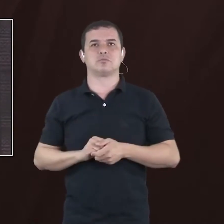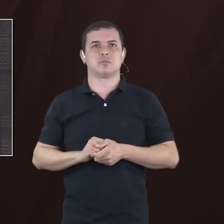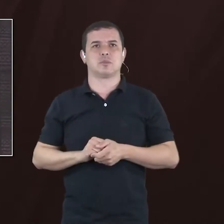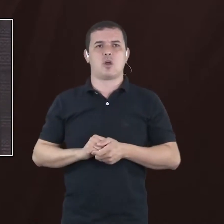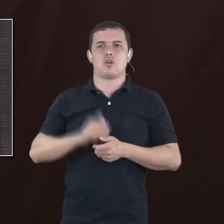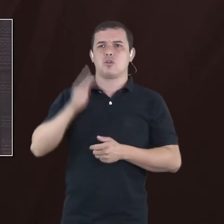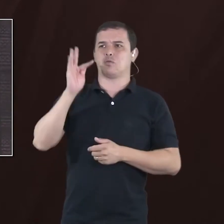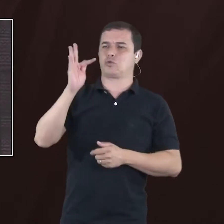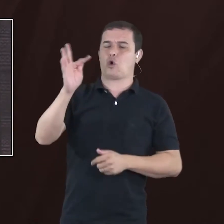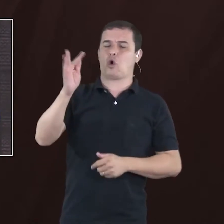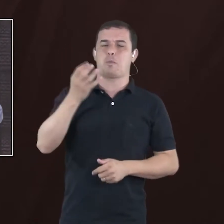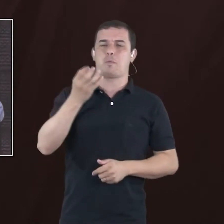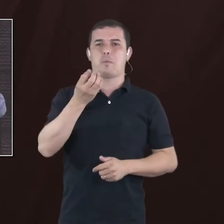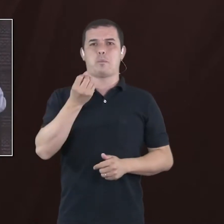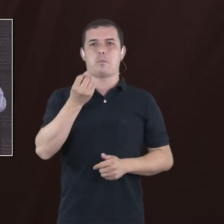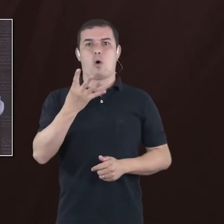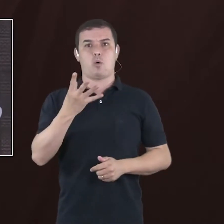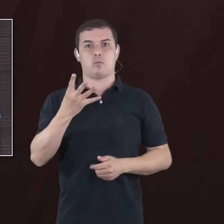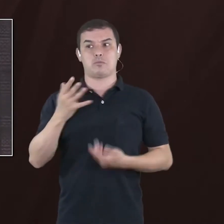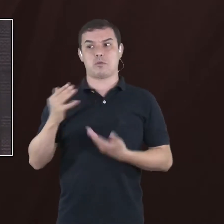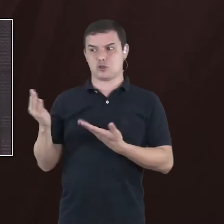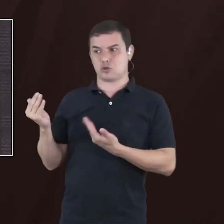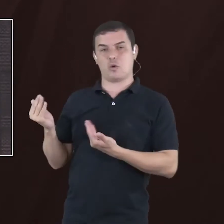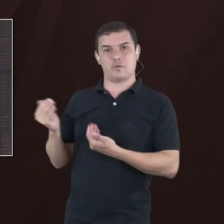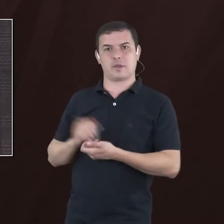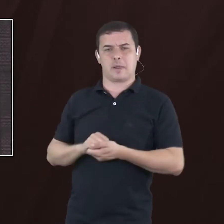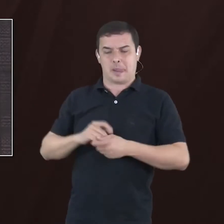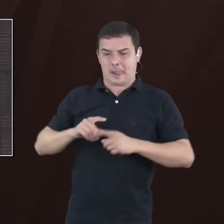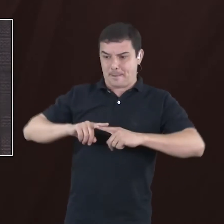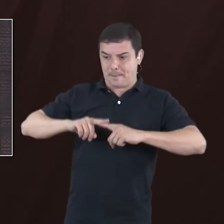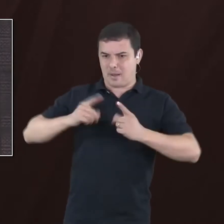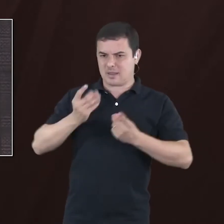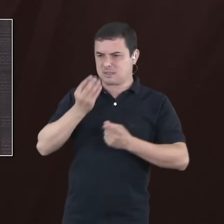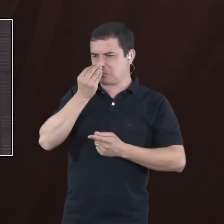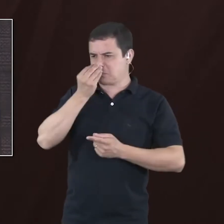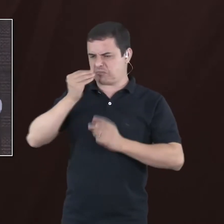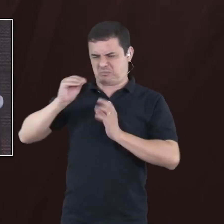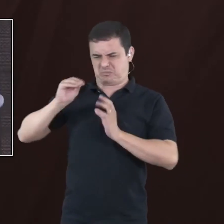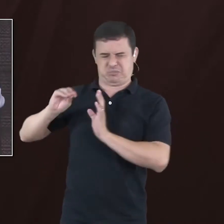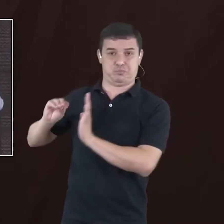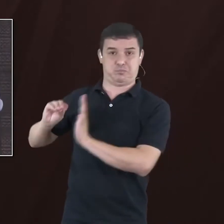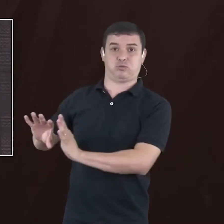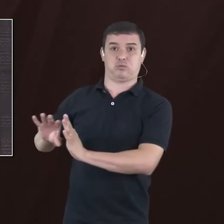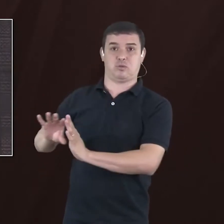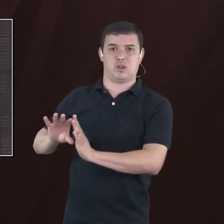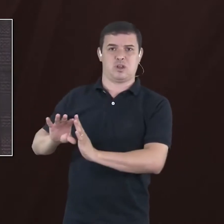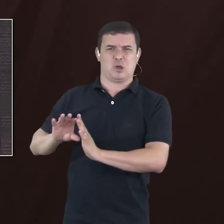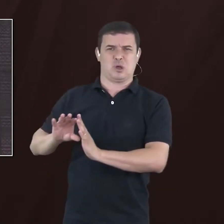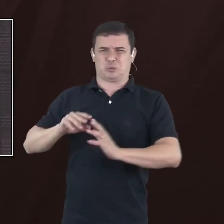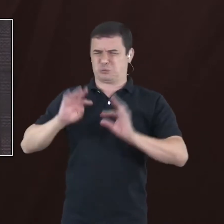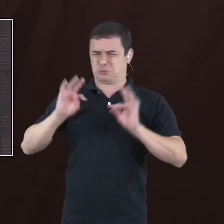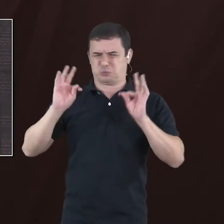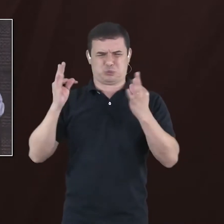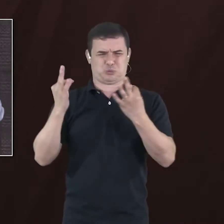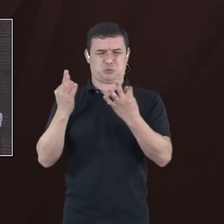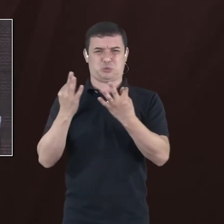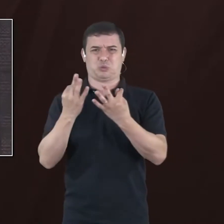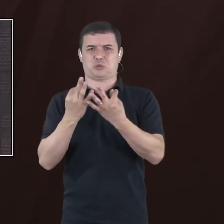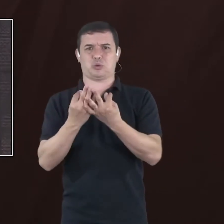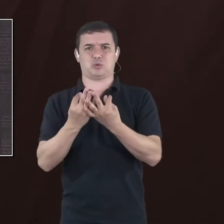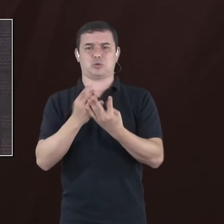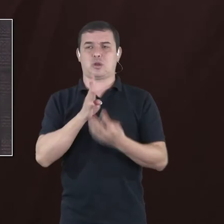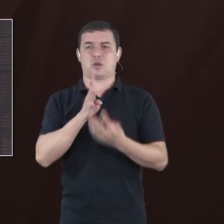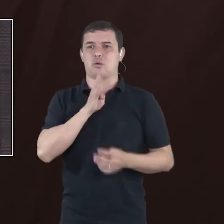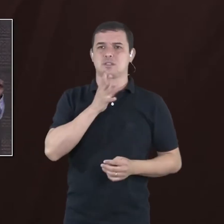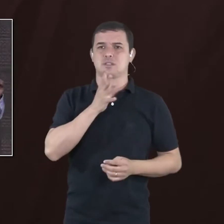Mas tudo isso ele considerou como refúgio, ele considerou como esterco, ele considerou,